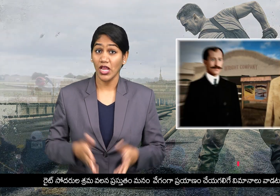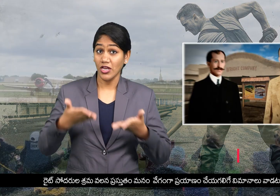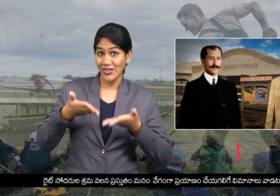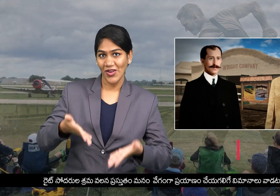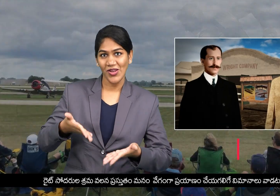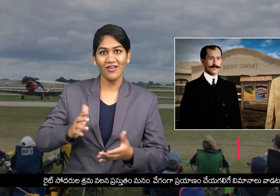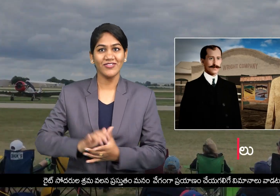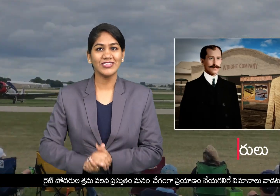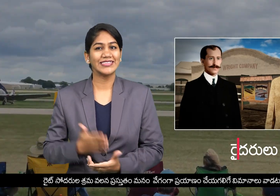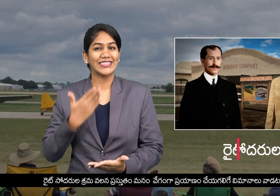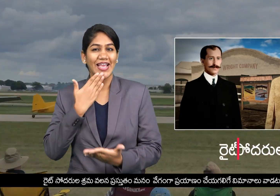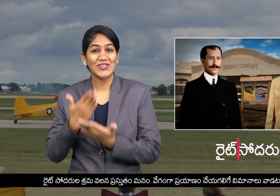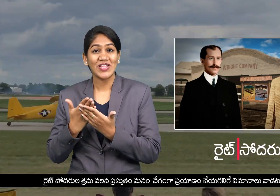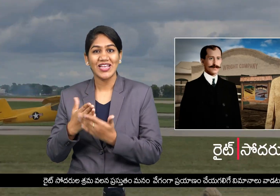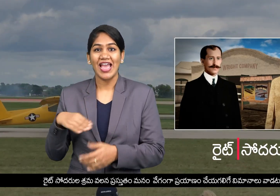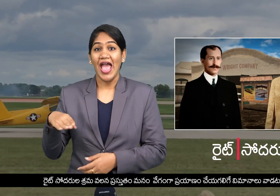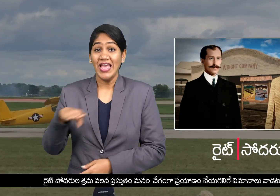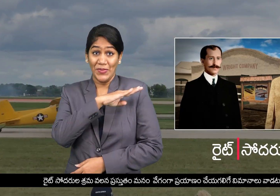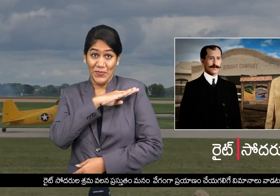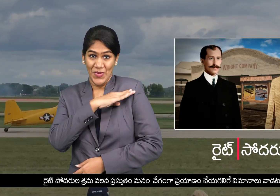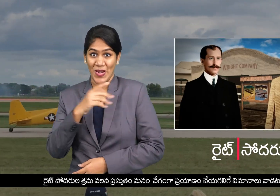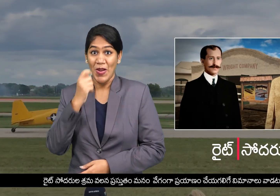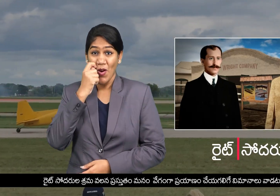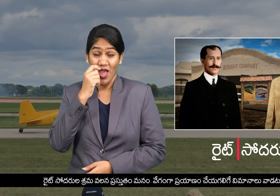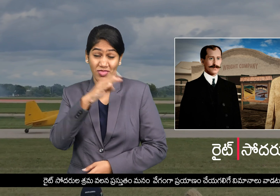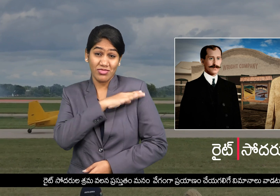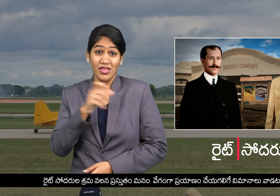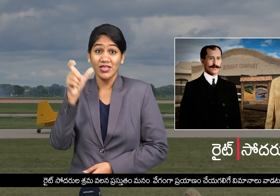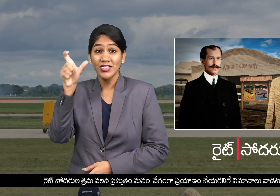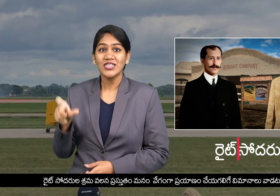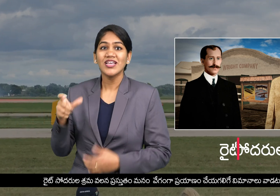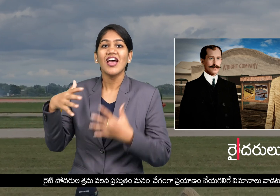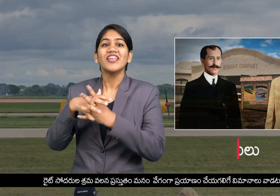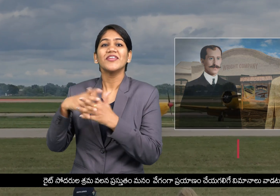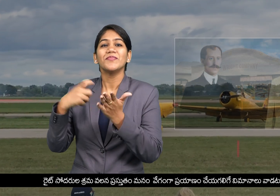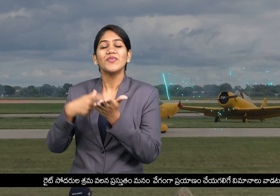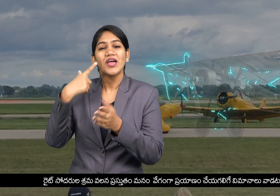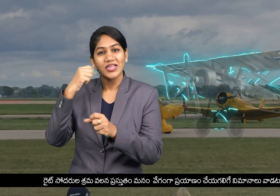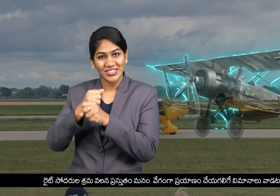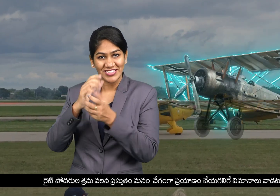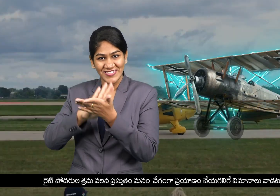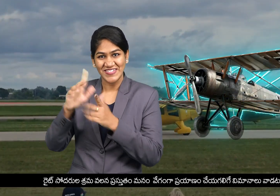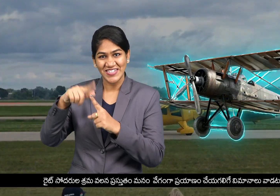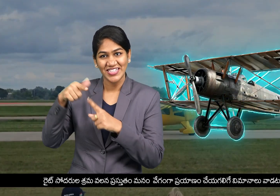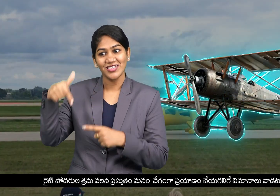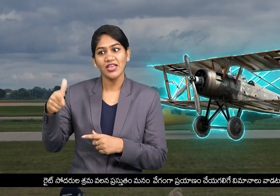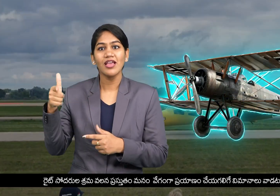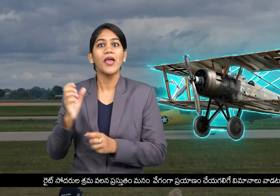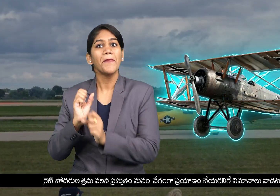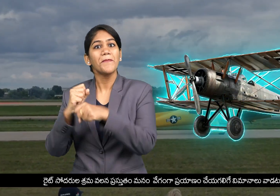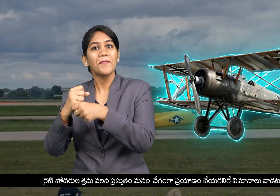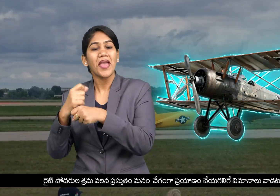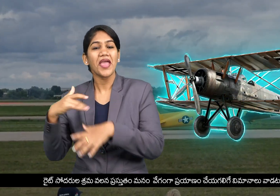రైట్ సోదరుల శ్రమ వలన ప్రస్తుతం మనం వేగంగా ప్రయాణం చేయగలిగే విమానాలను వాడటం